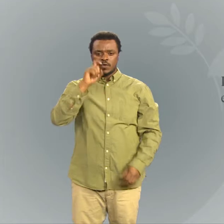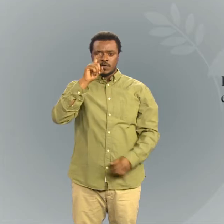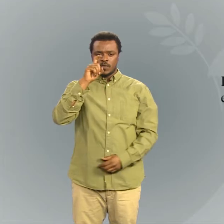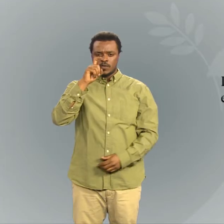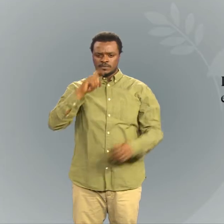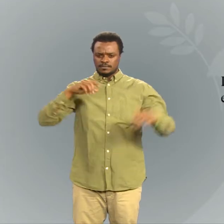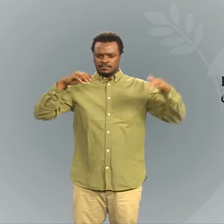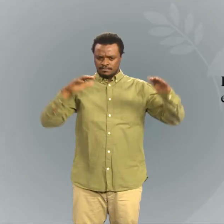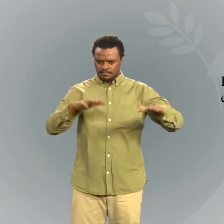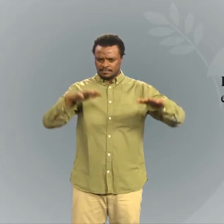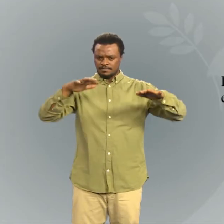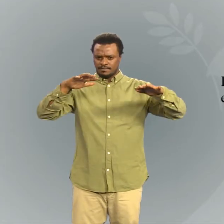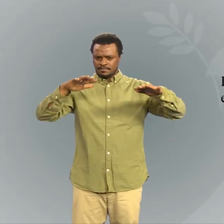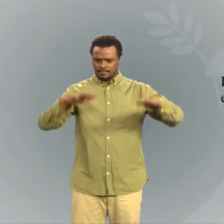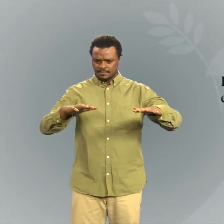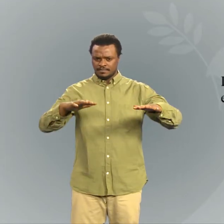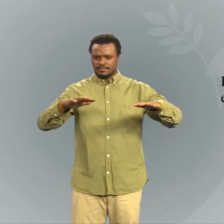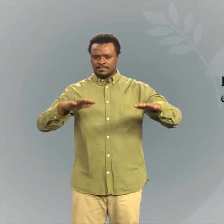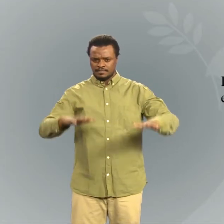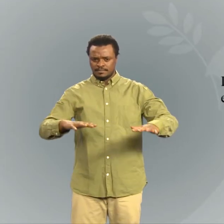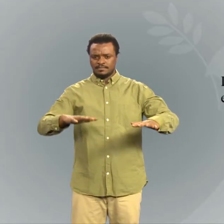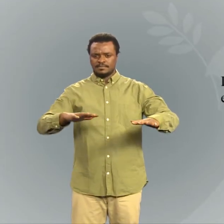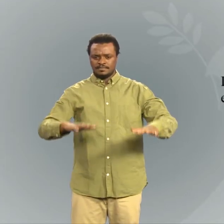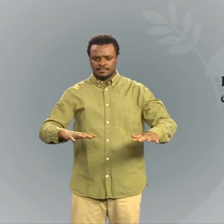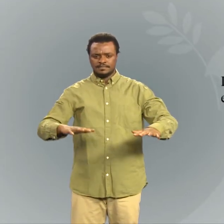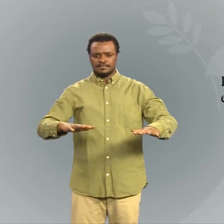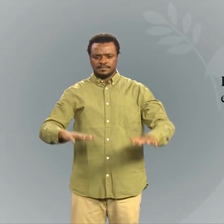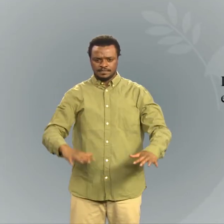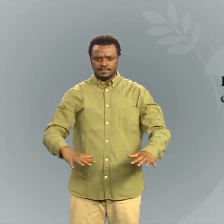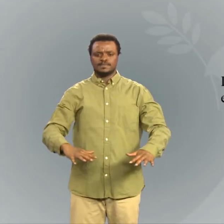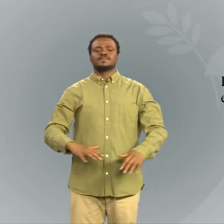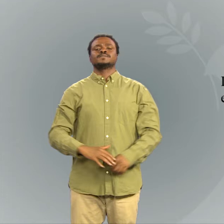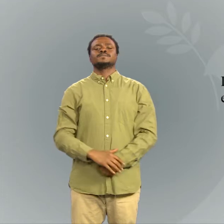La pluie s'arrête et l'eau quitte la terre petit à petit.